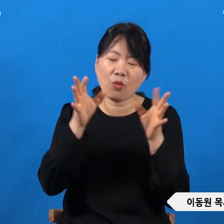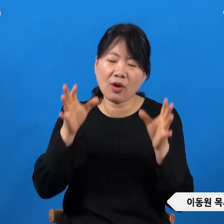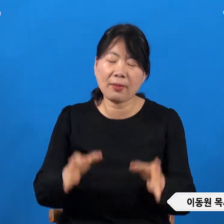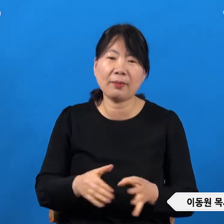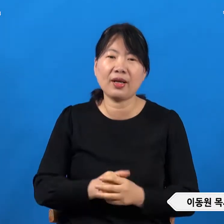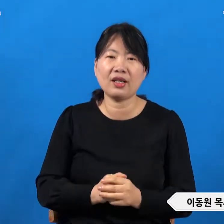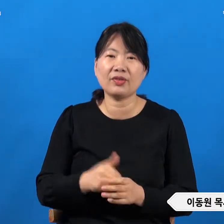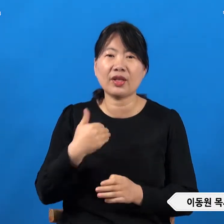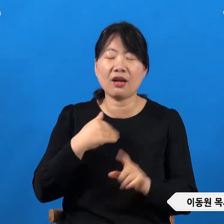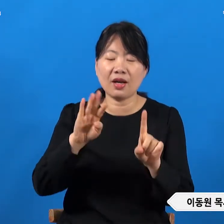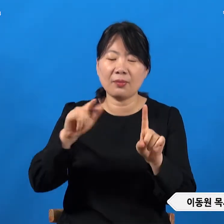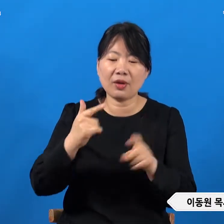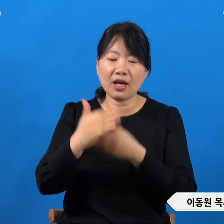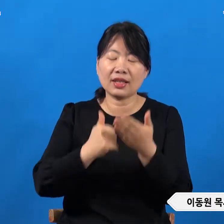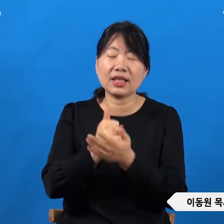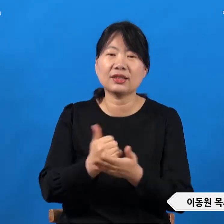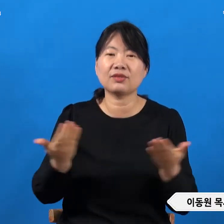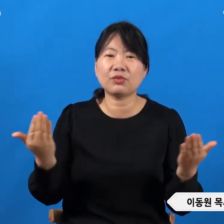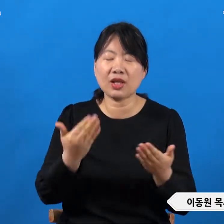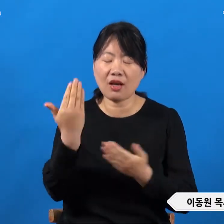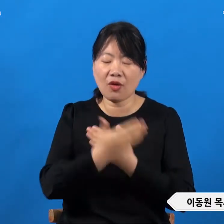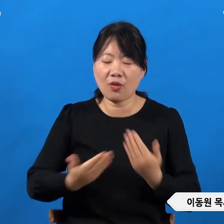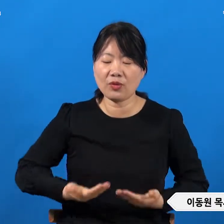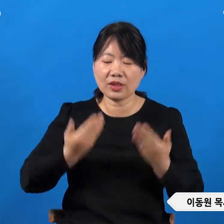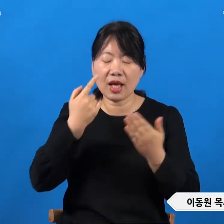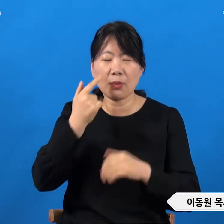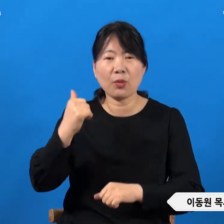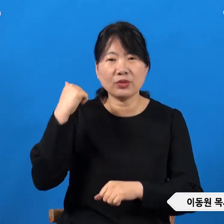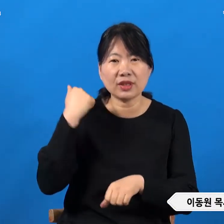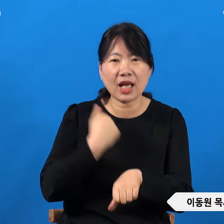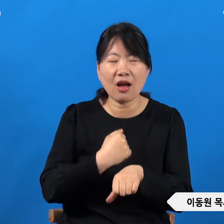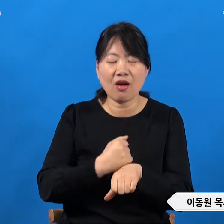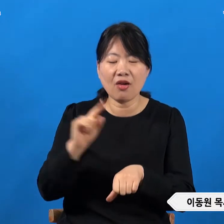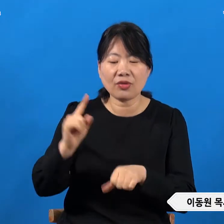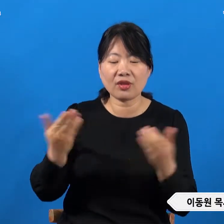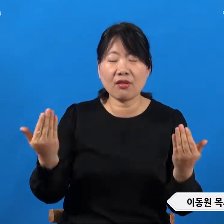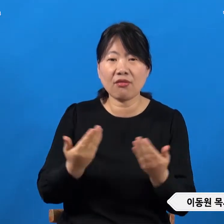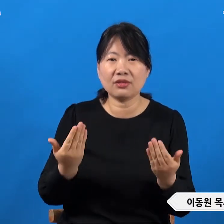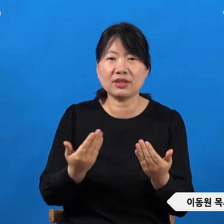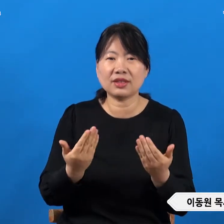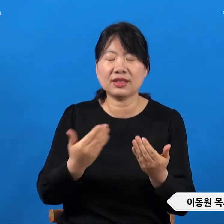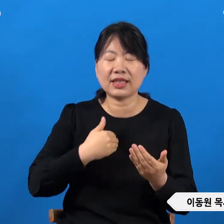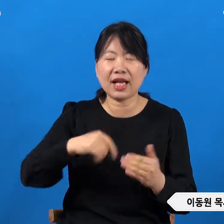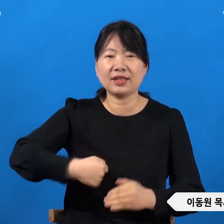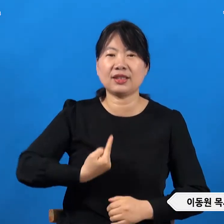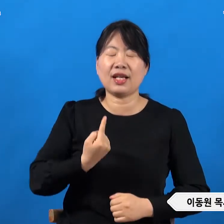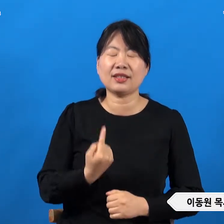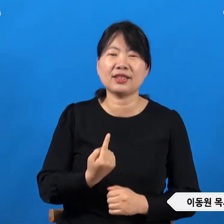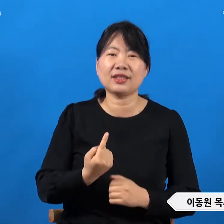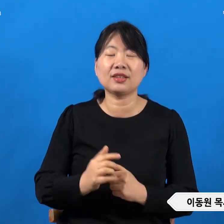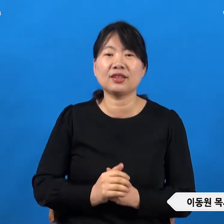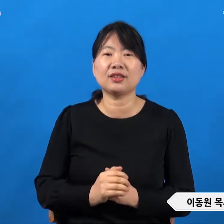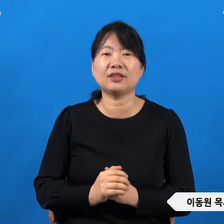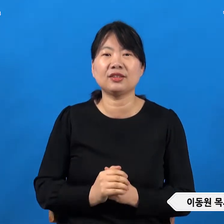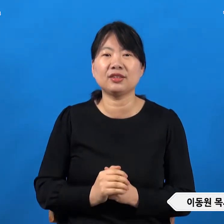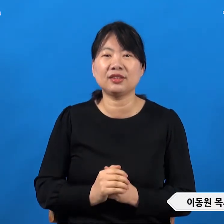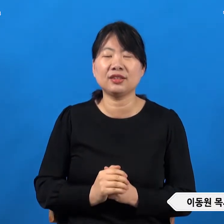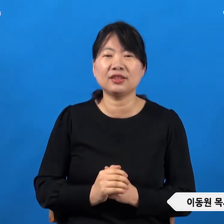오래간만에 내가 한번 하나님의 일에 헌신하자라고 어떤 일에 나 자신을